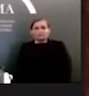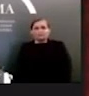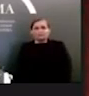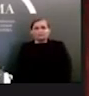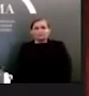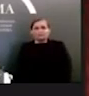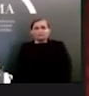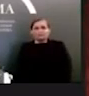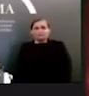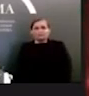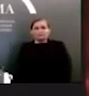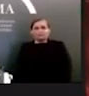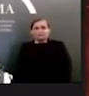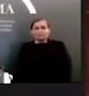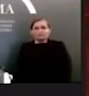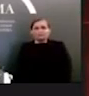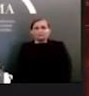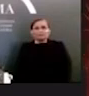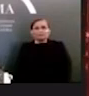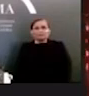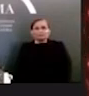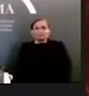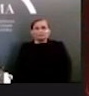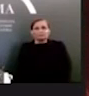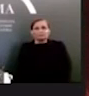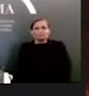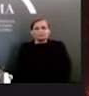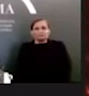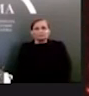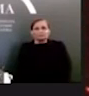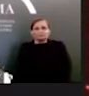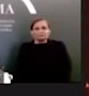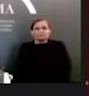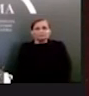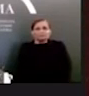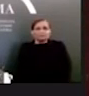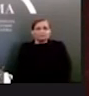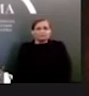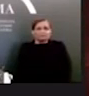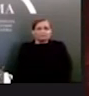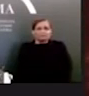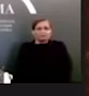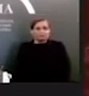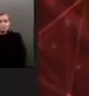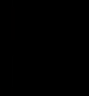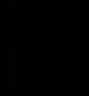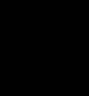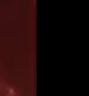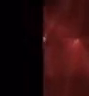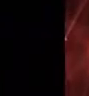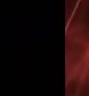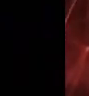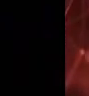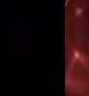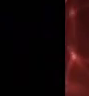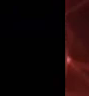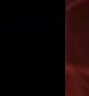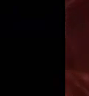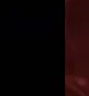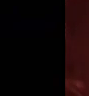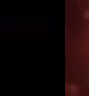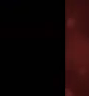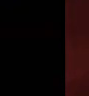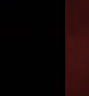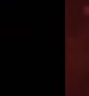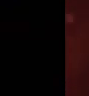Queremos también resaltar que el campo no paró, el campo sigue produciendo. Estamos 100% acompañando todo lo